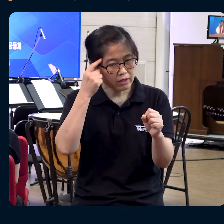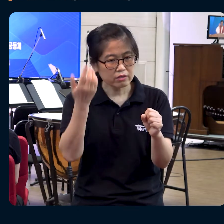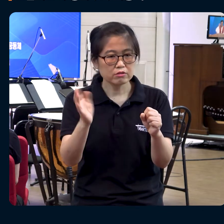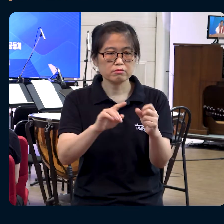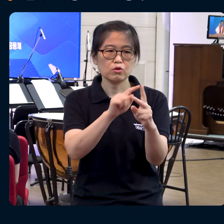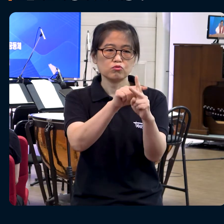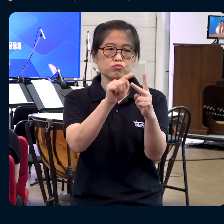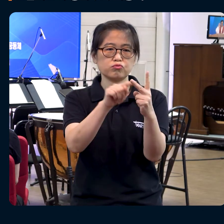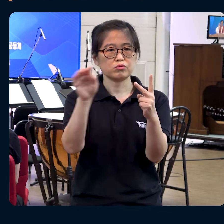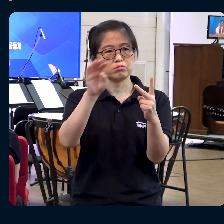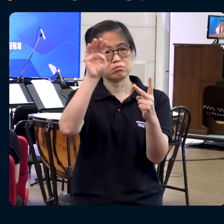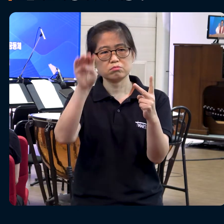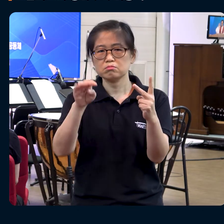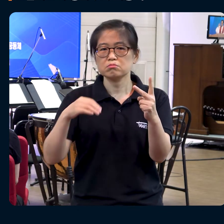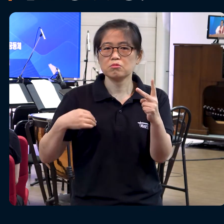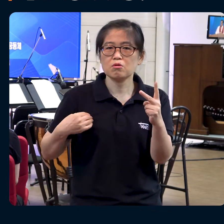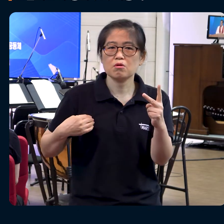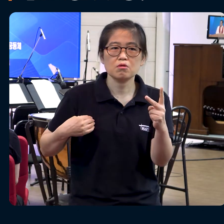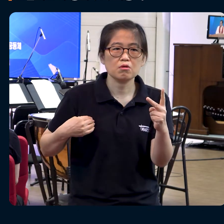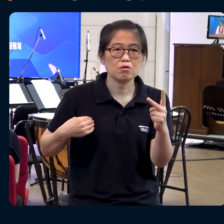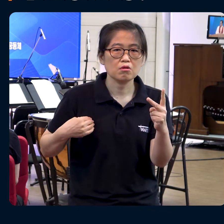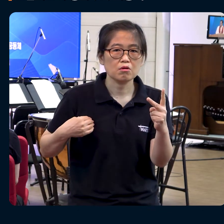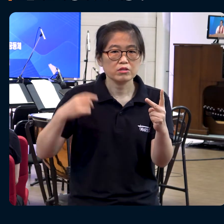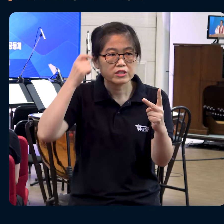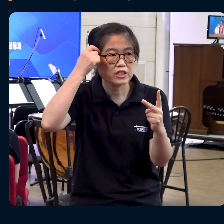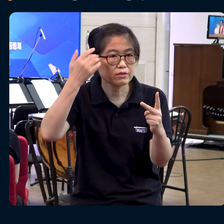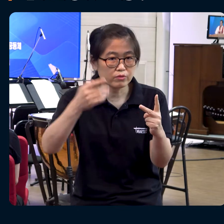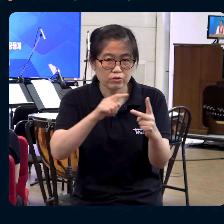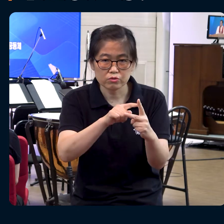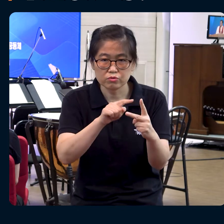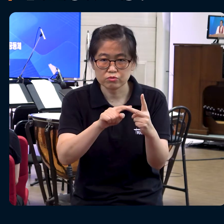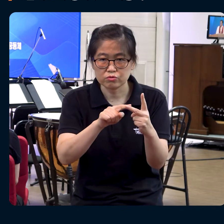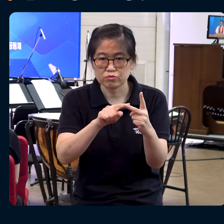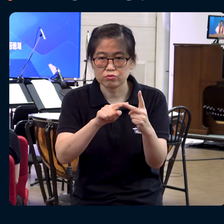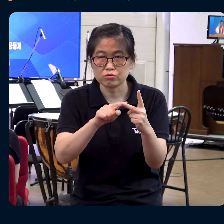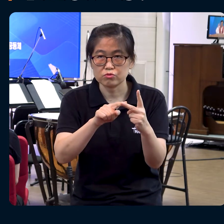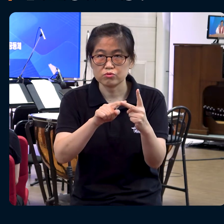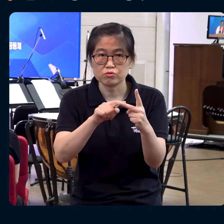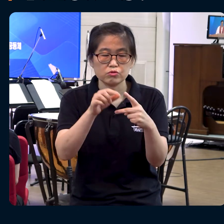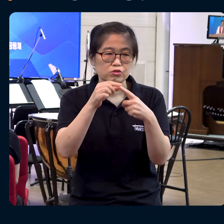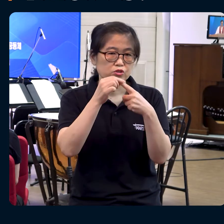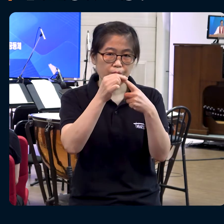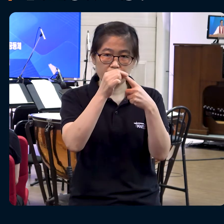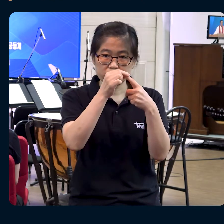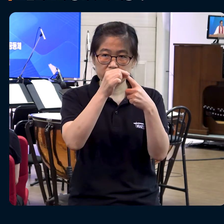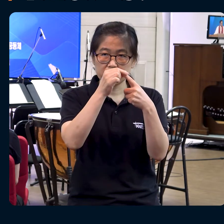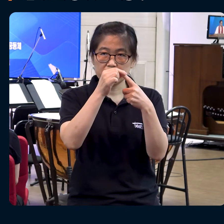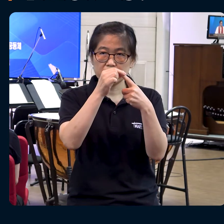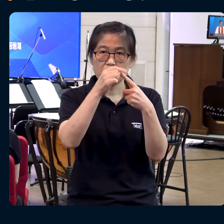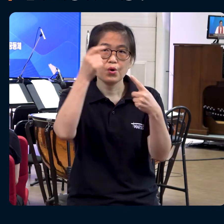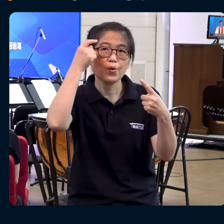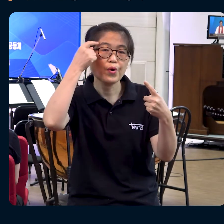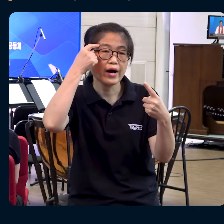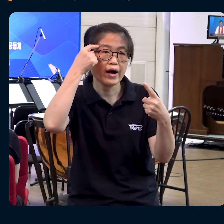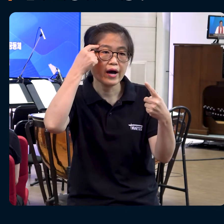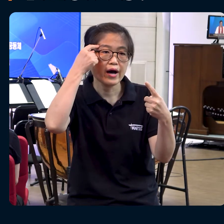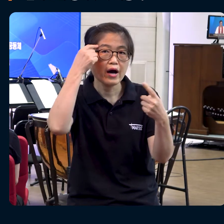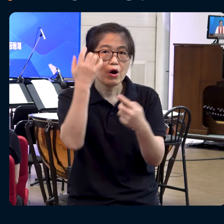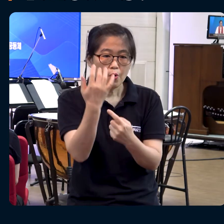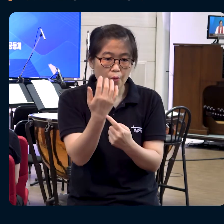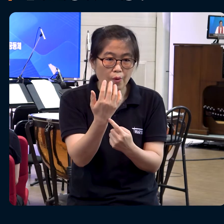알았는데 2가지 질문이 나왔어요. 정말 이 2가지 질문이 무엇인지 하는 질문을 하지 않을 수가 없는 거예요. 그중에 첫 번째가